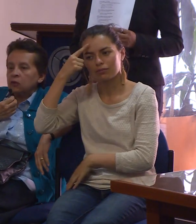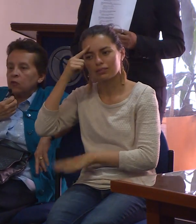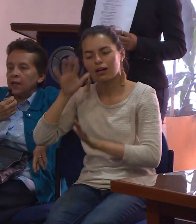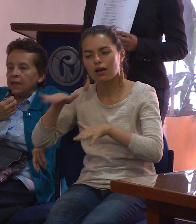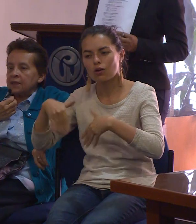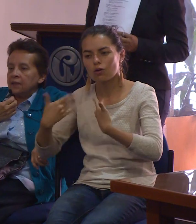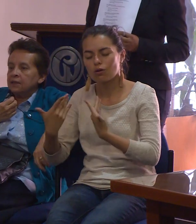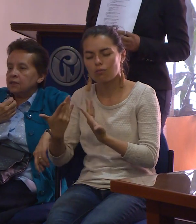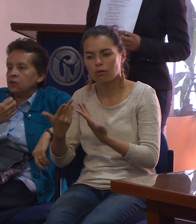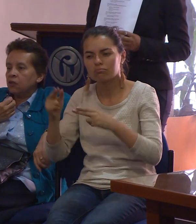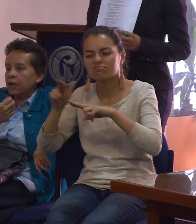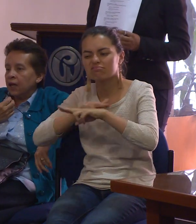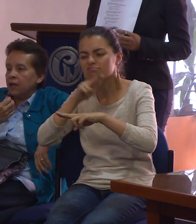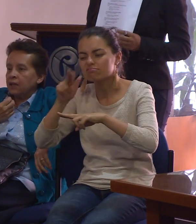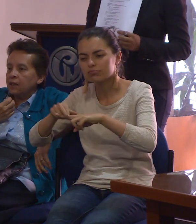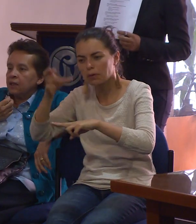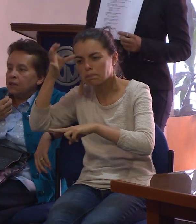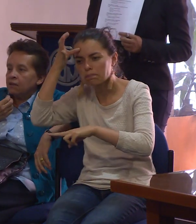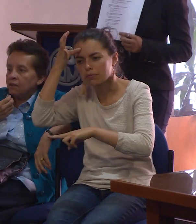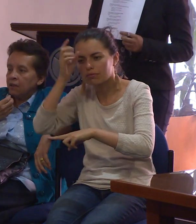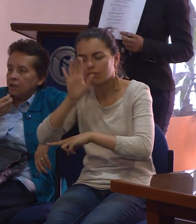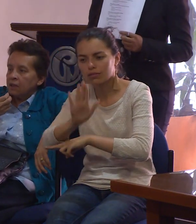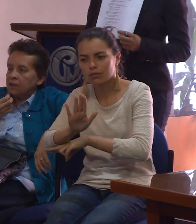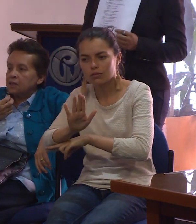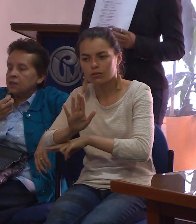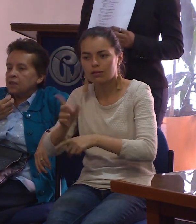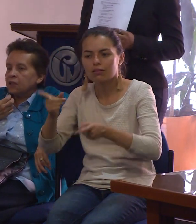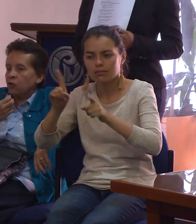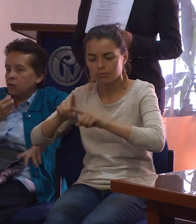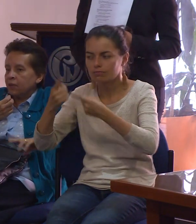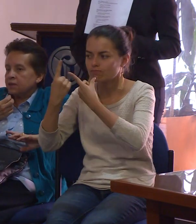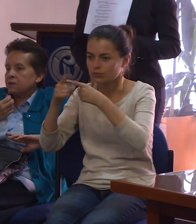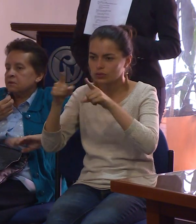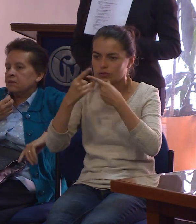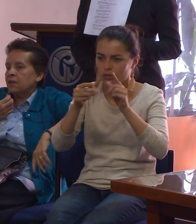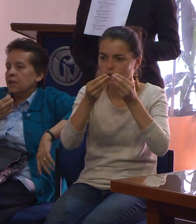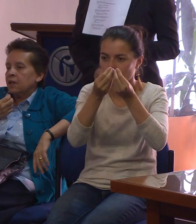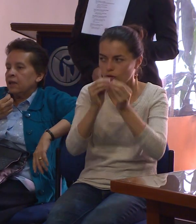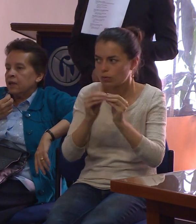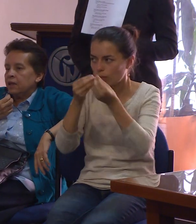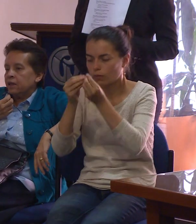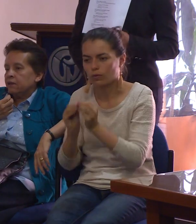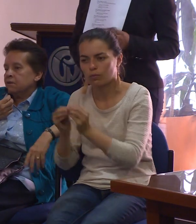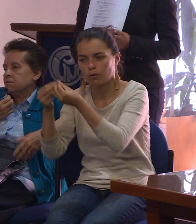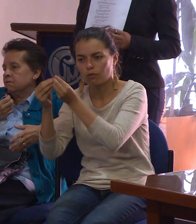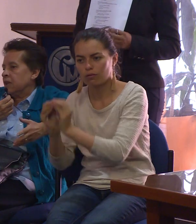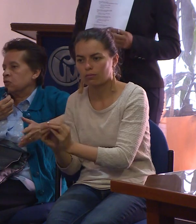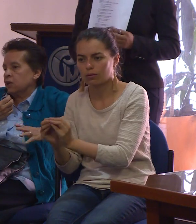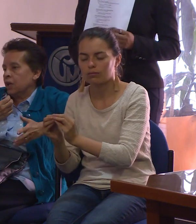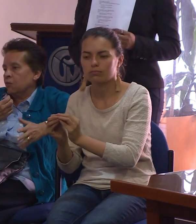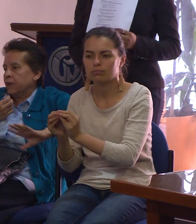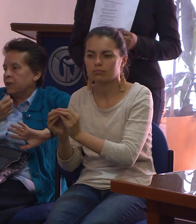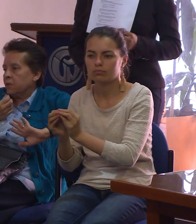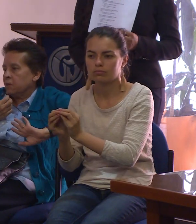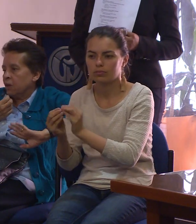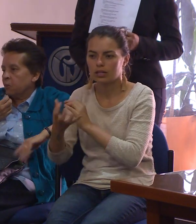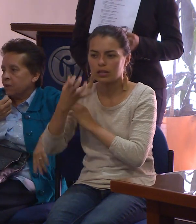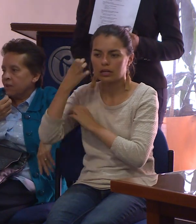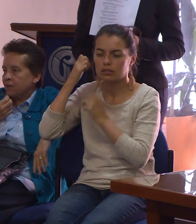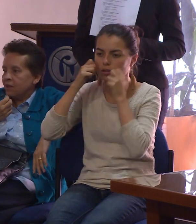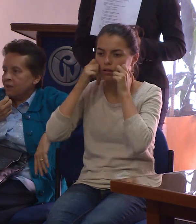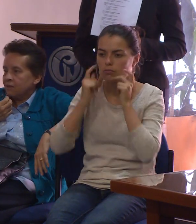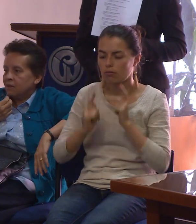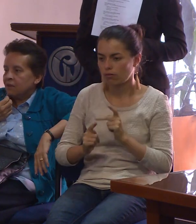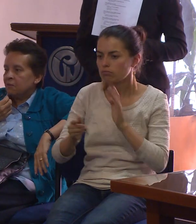a la naturaleza, sino que hay distintas formas. La historia de la humanidad misma